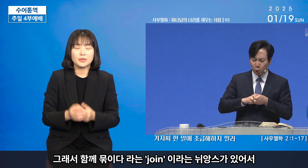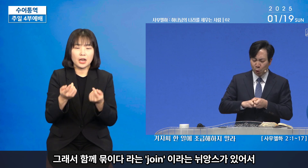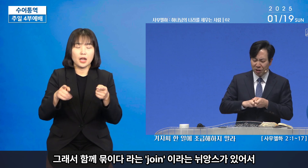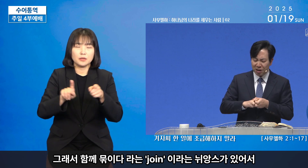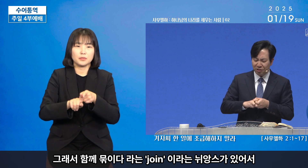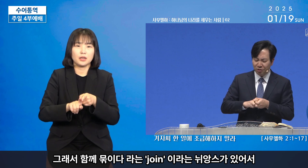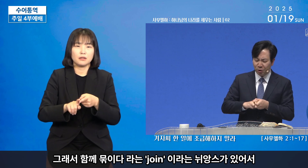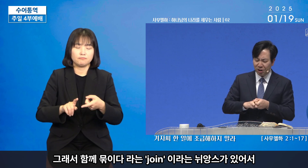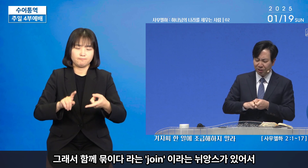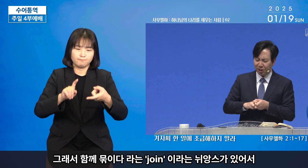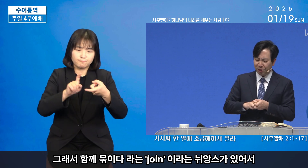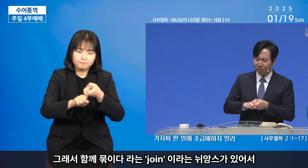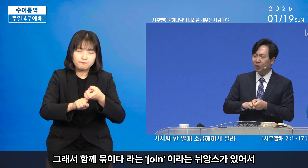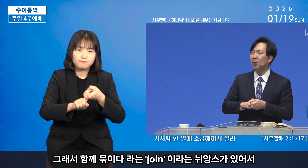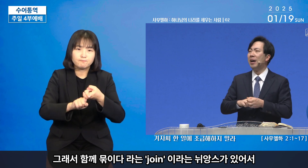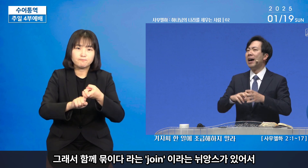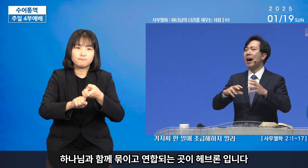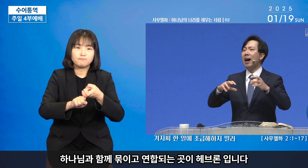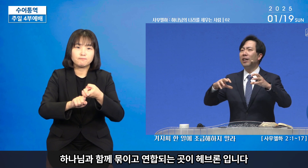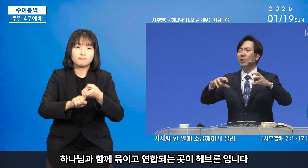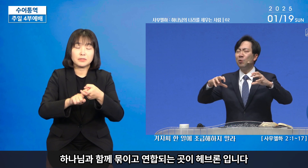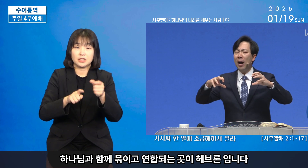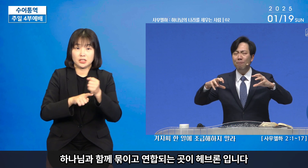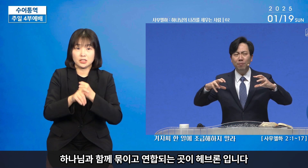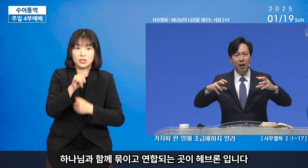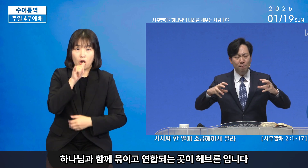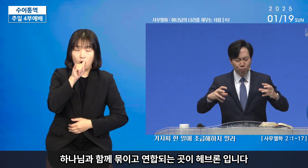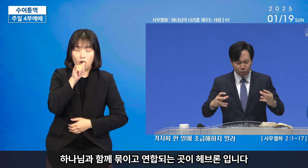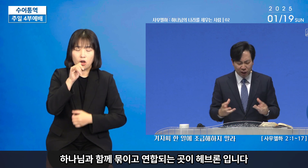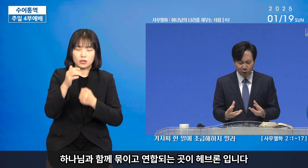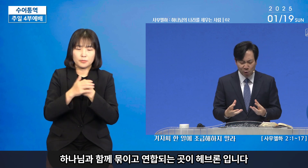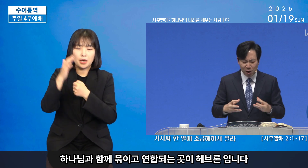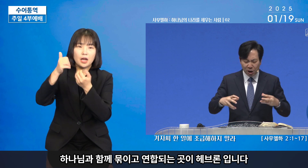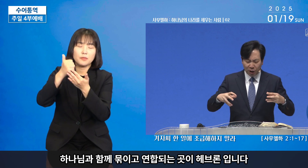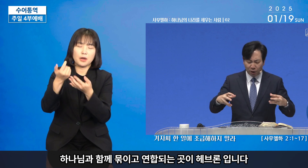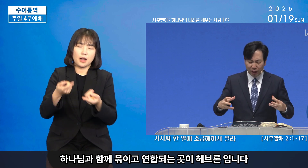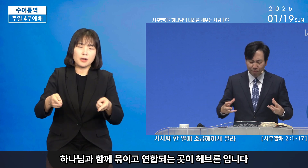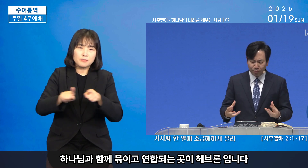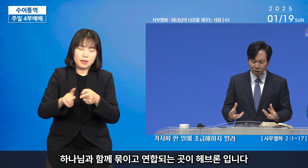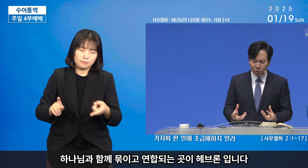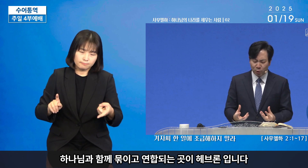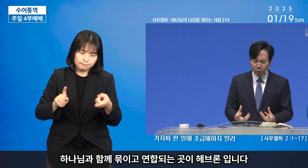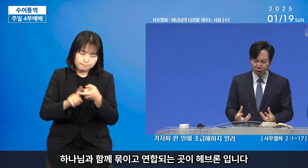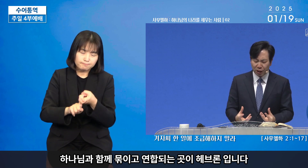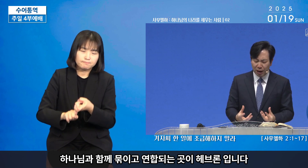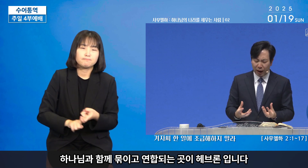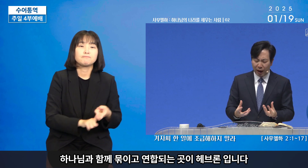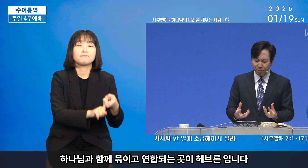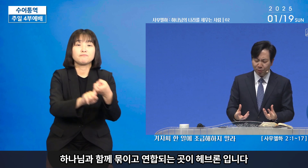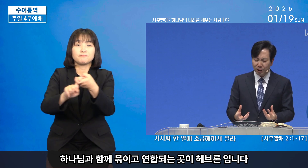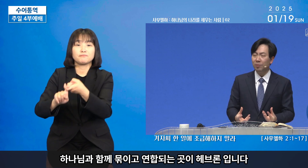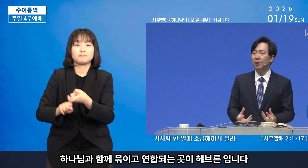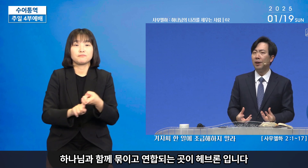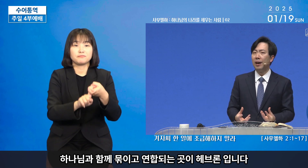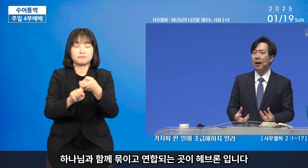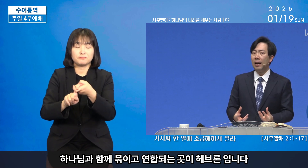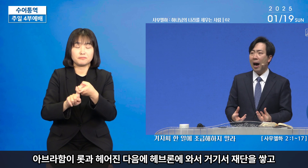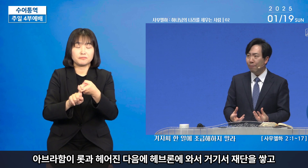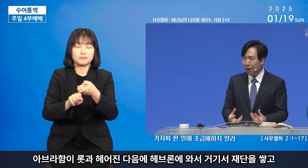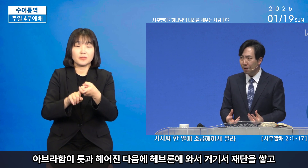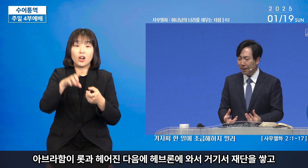묶이다라는 join이라는 뉘앙스가 있어서 하나님과 함께 묶이고 연합되는 곳이